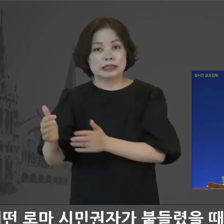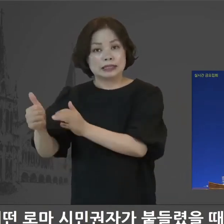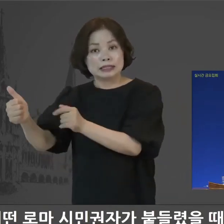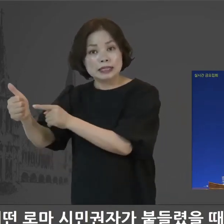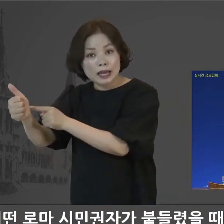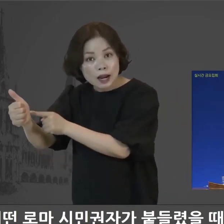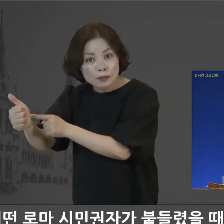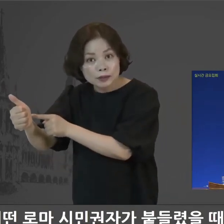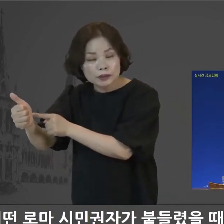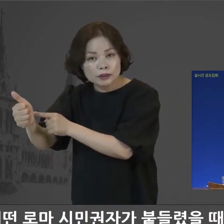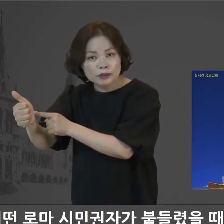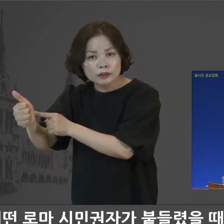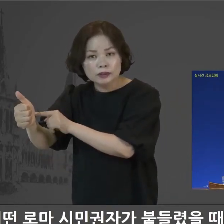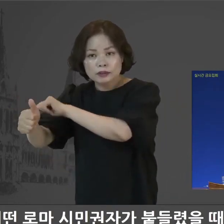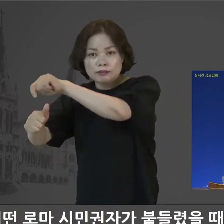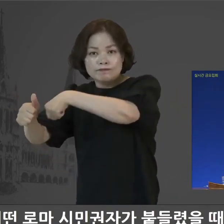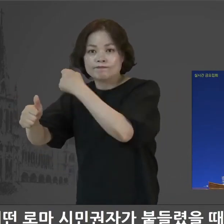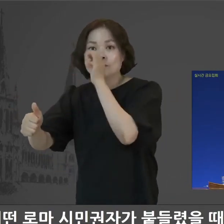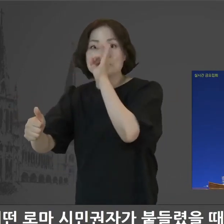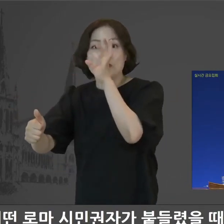사람을 묶을 수 없어요.